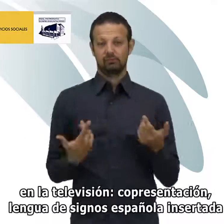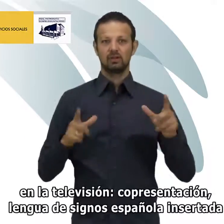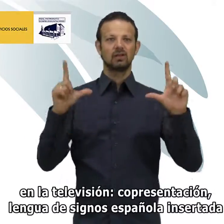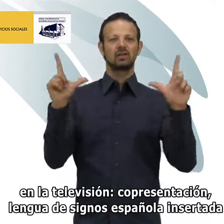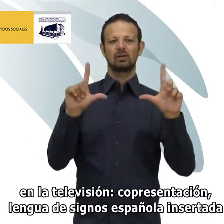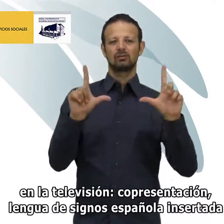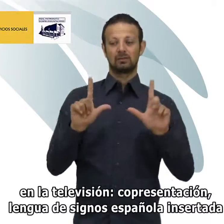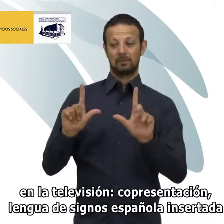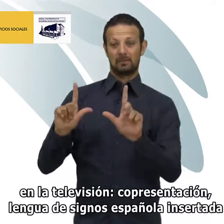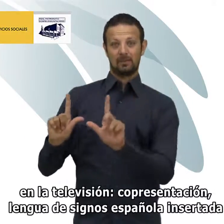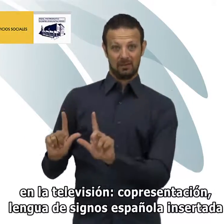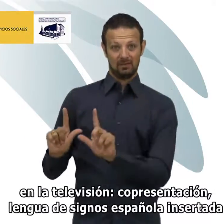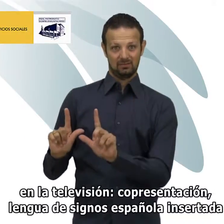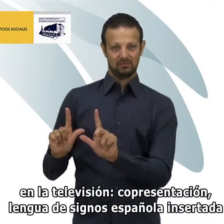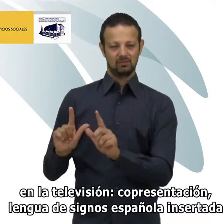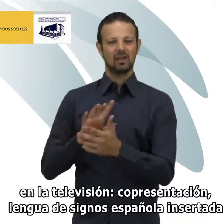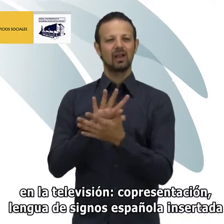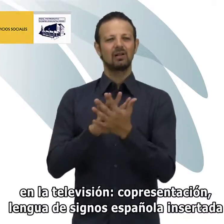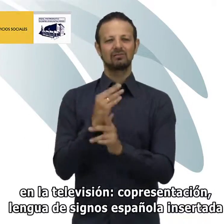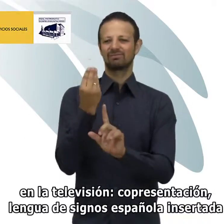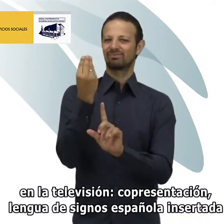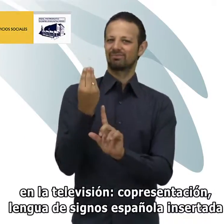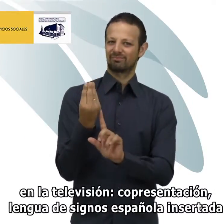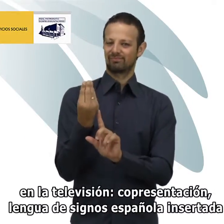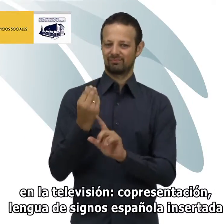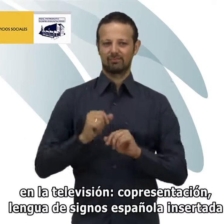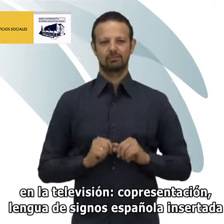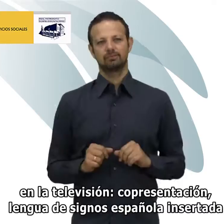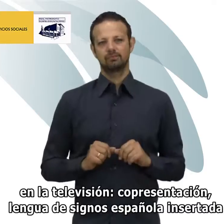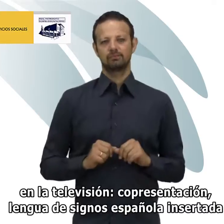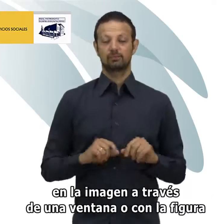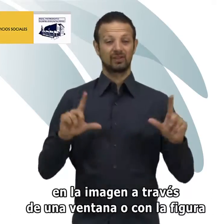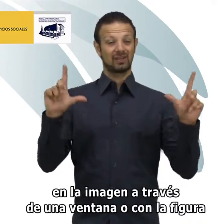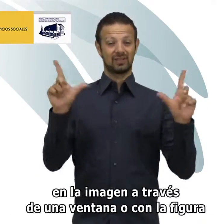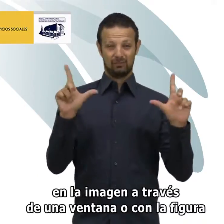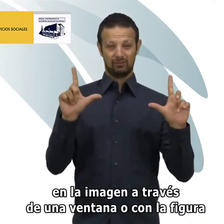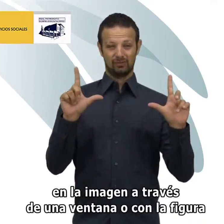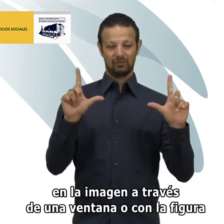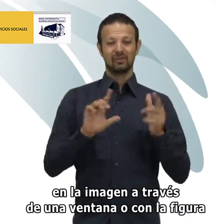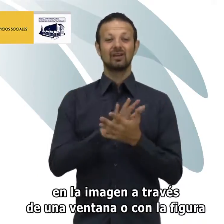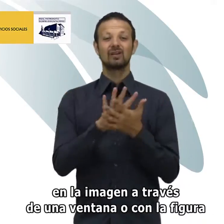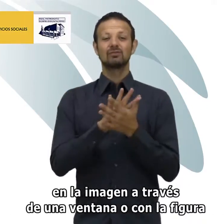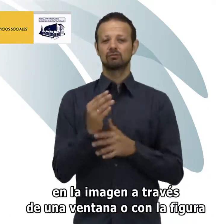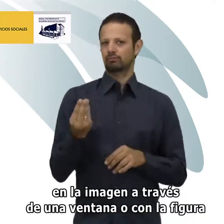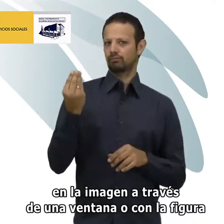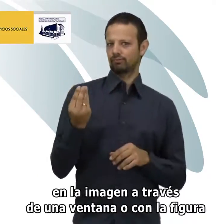Copresentación, lengua de signos española insertada en la imagen a través de una ventana o con la figura del signante